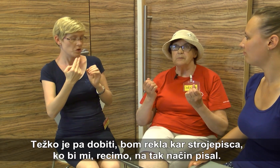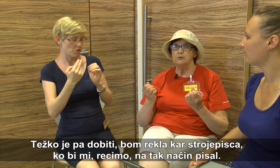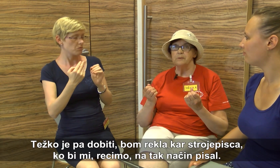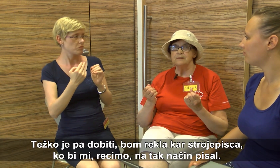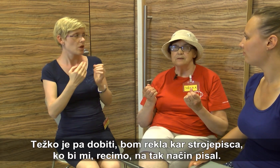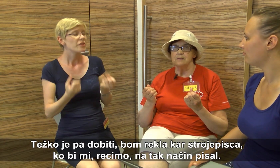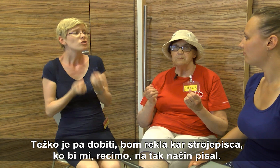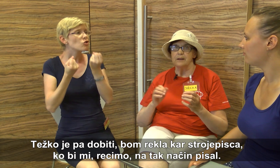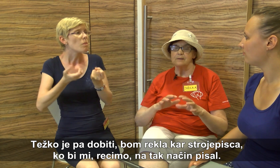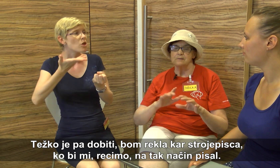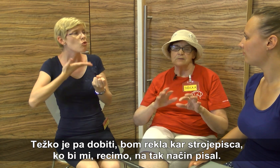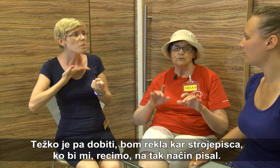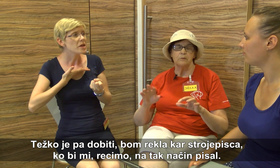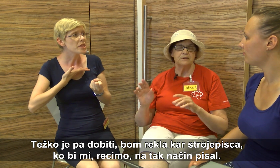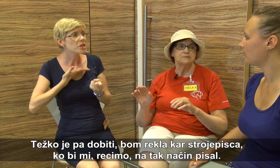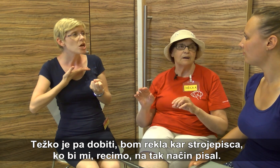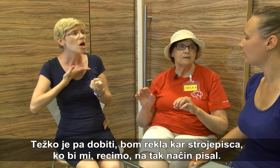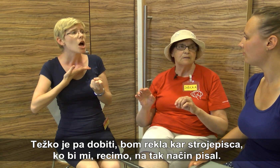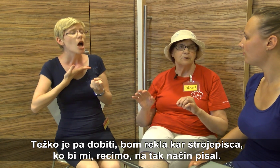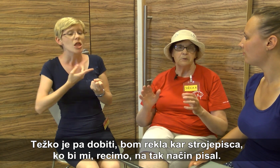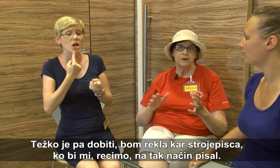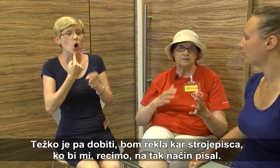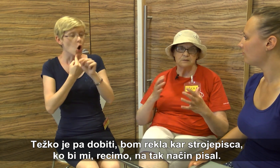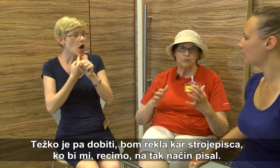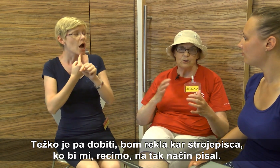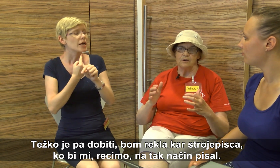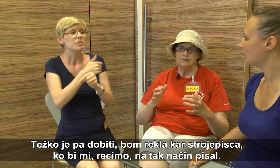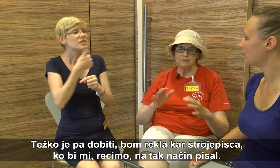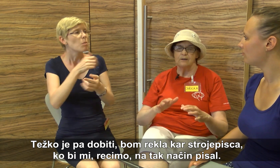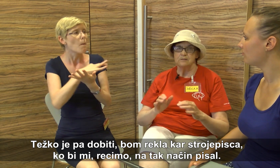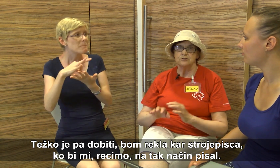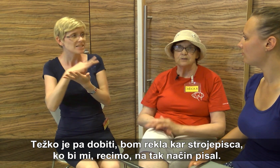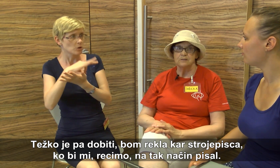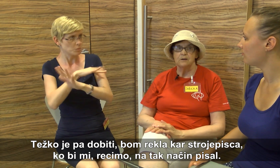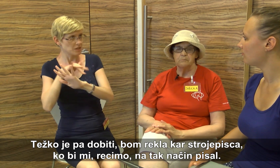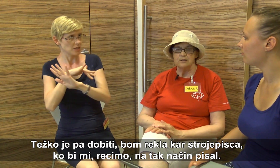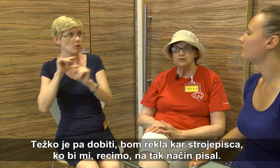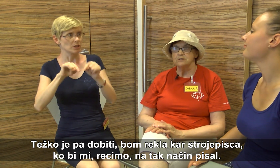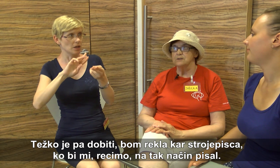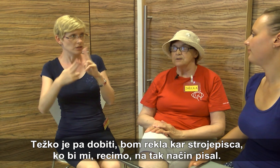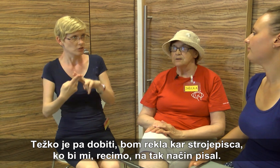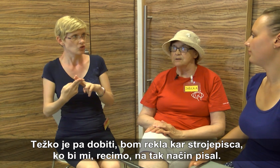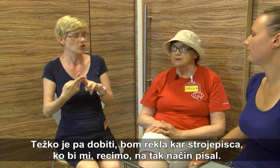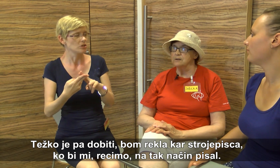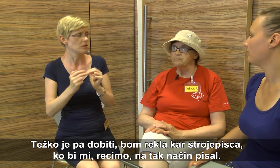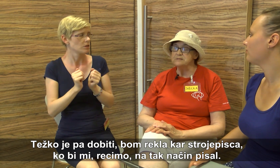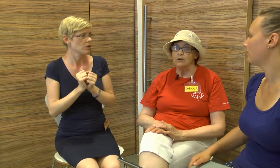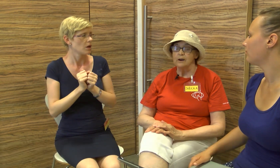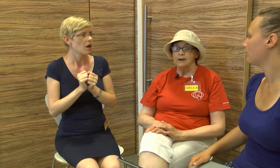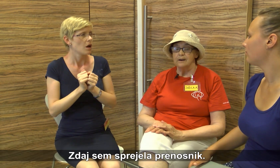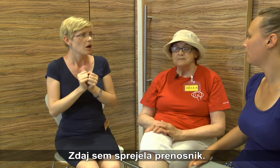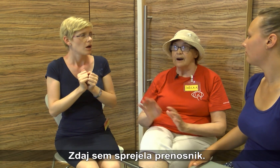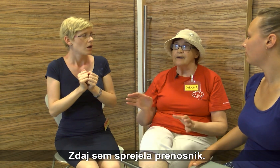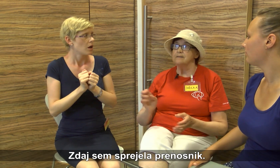Težko je pa dobiti, bi rekla, kar stroje pisca. Ko bi mi recimo na tak način pač